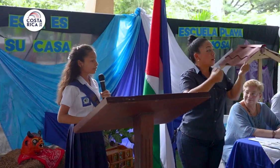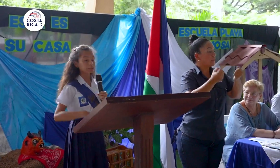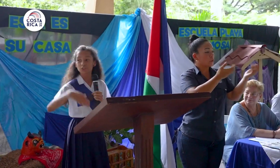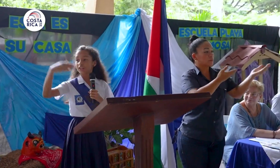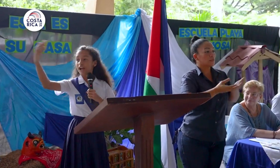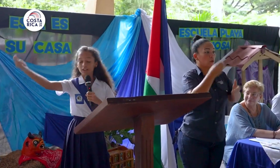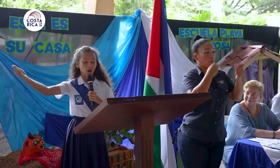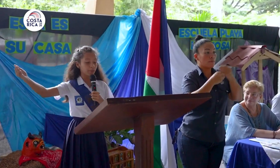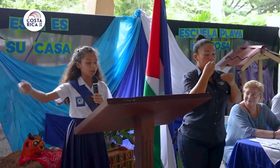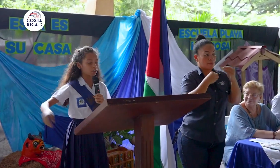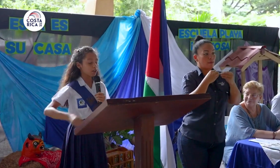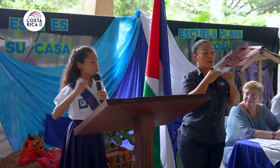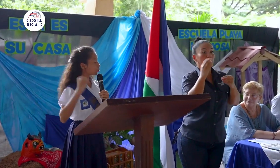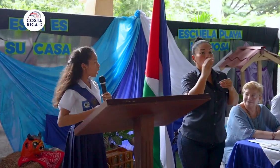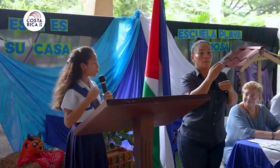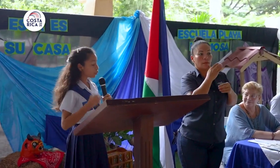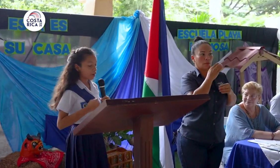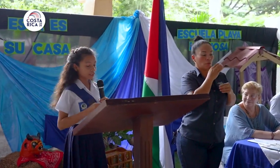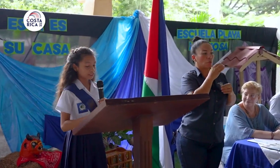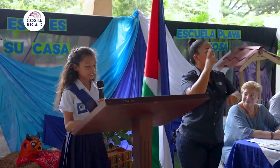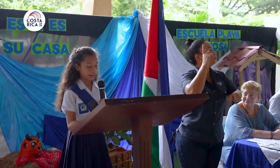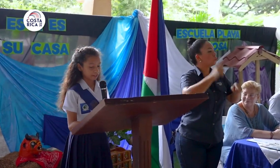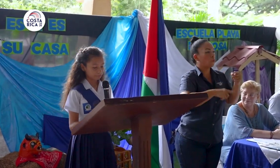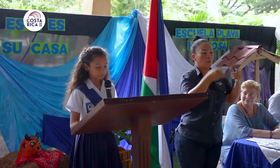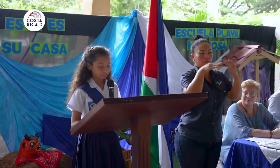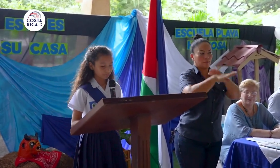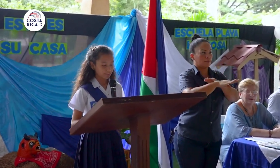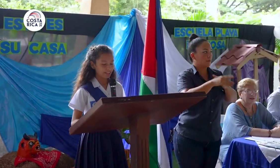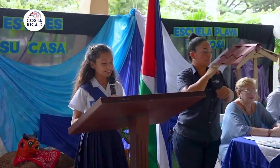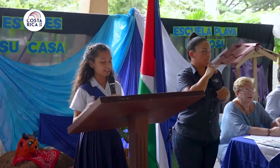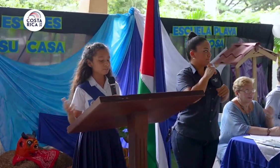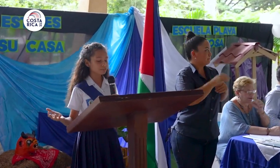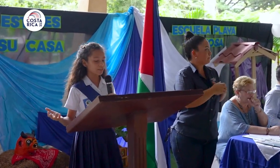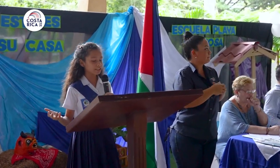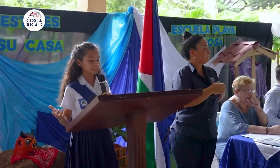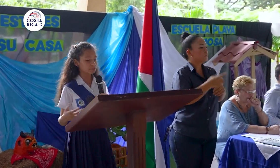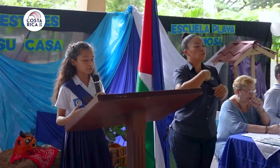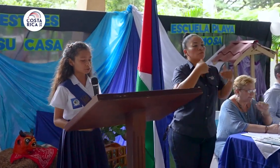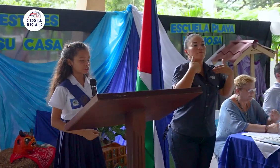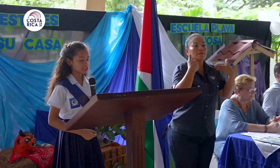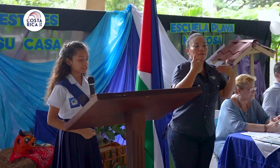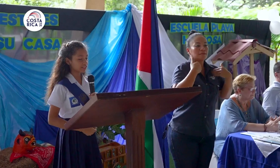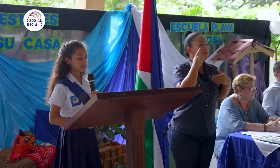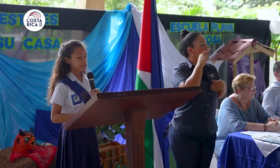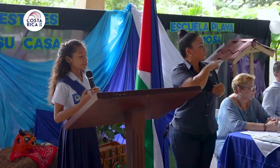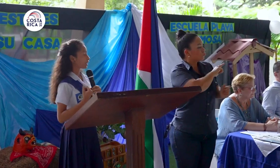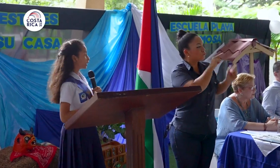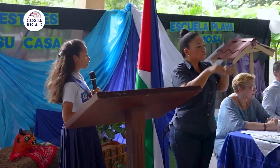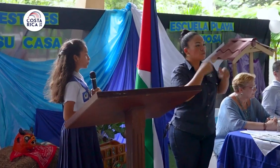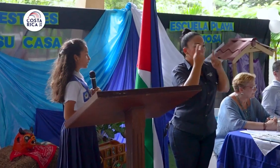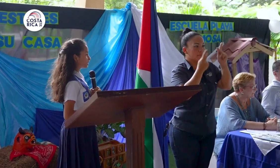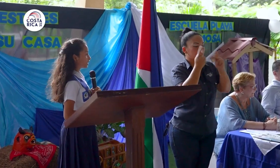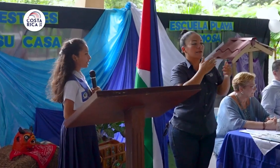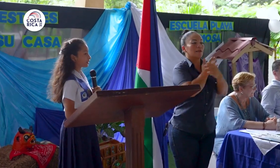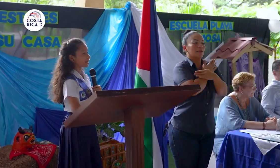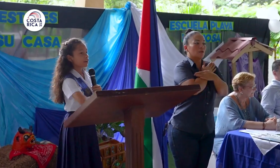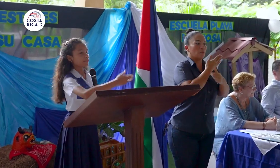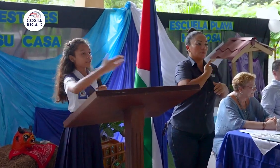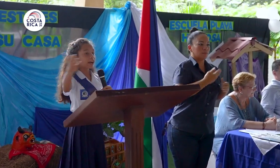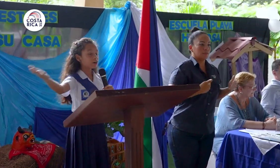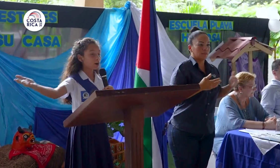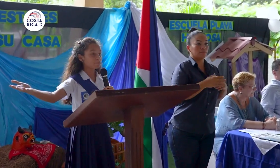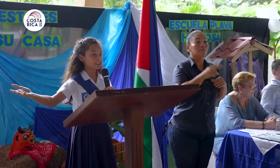los alimentos al comedor no puede entrar. Estamos felices por su visita, mi querido